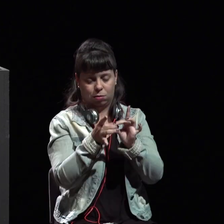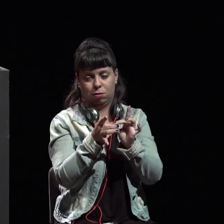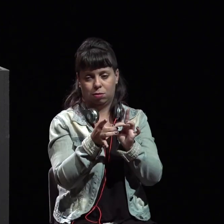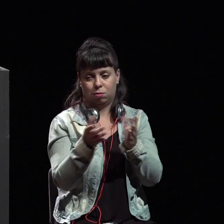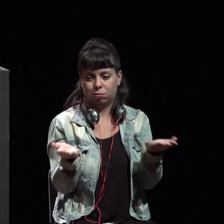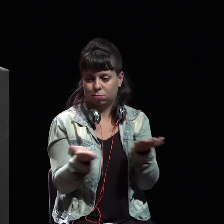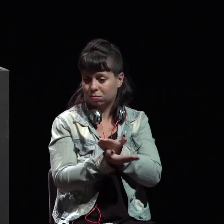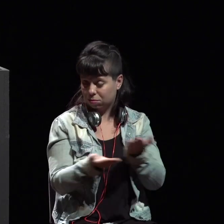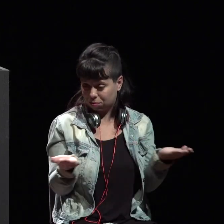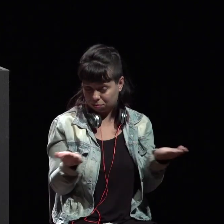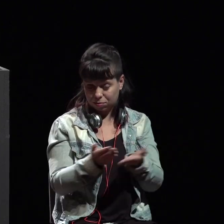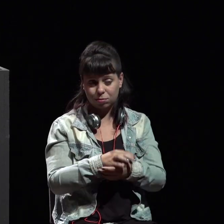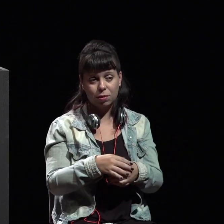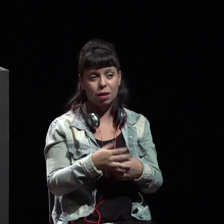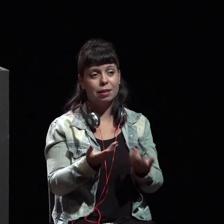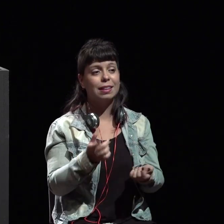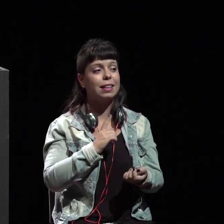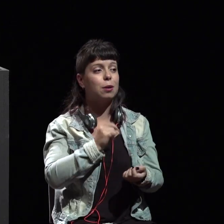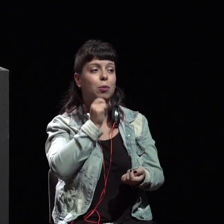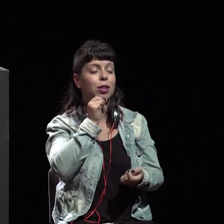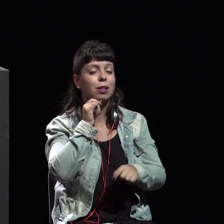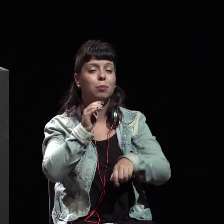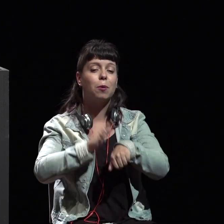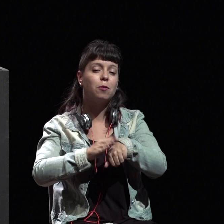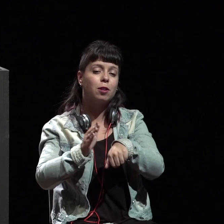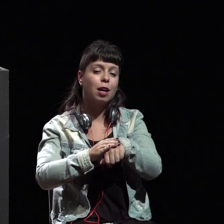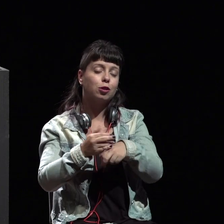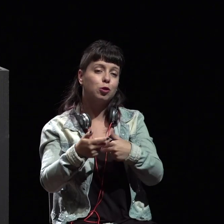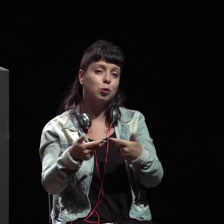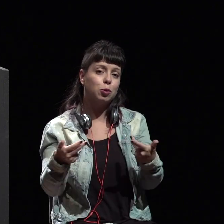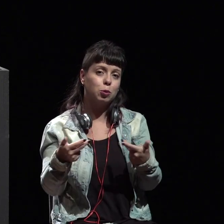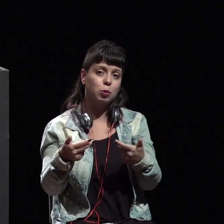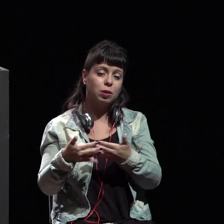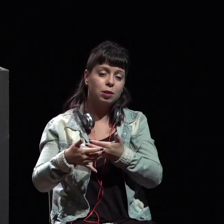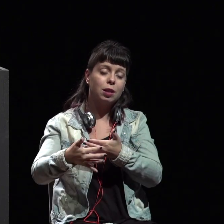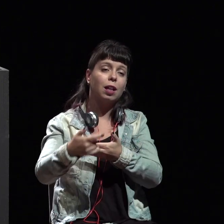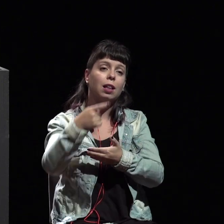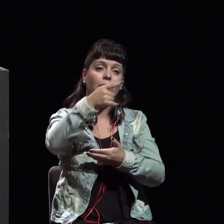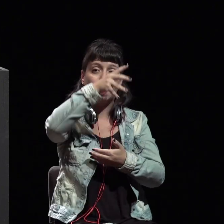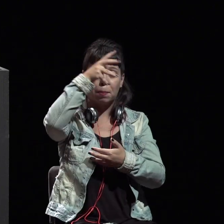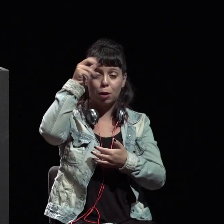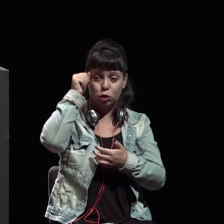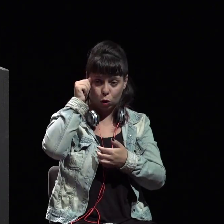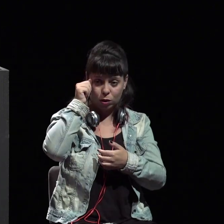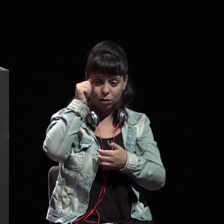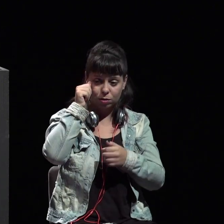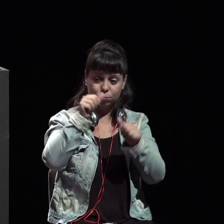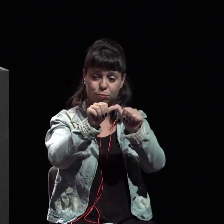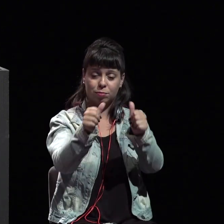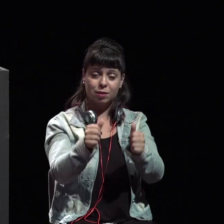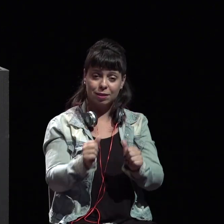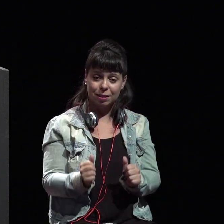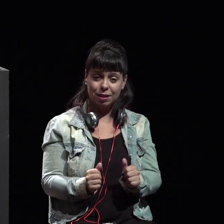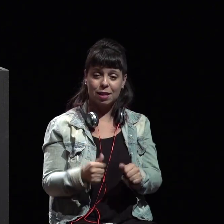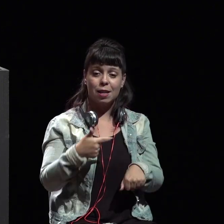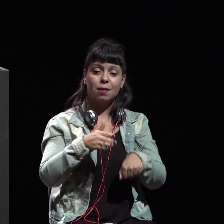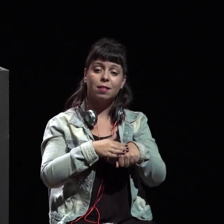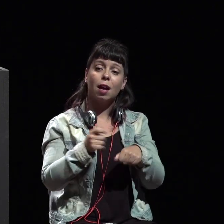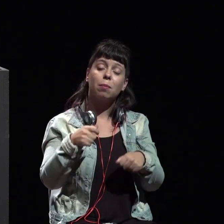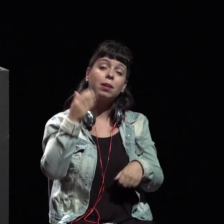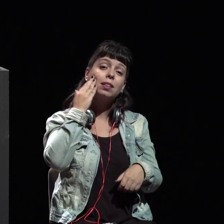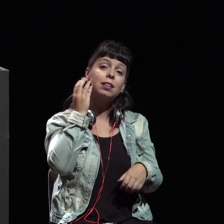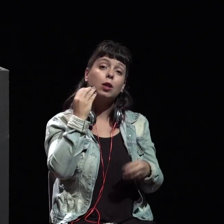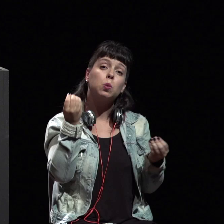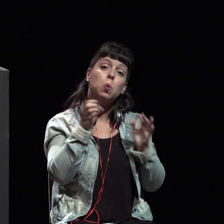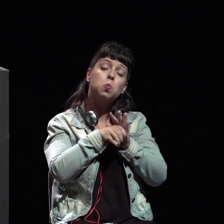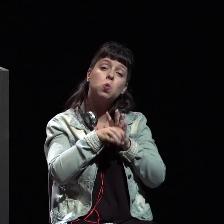regime de produções materiais, como, por exemplo, os objetos figurativos de duração temporária na Amazônia, né, passa a ser compreendido, em outros termos, pelo conjunto